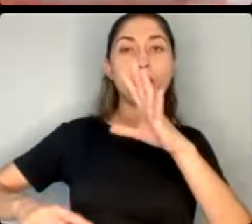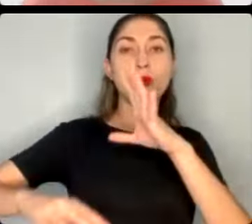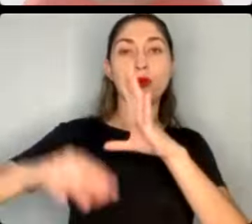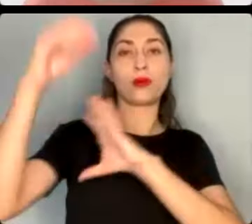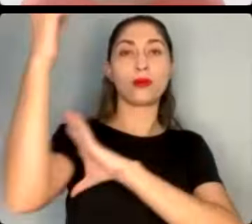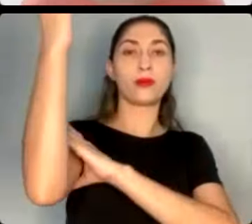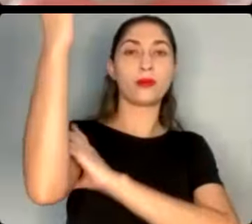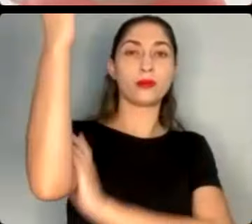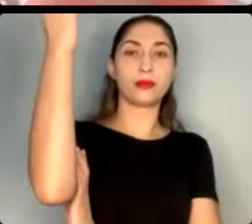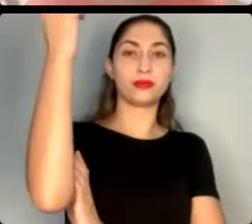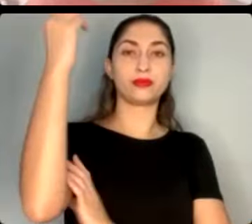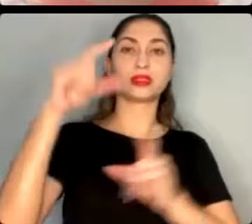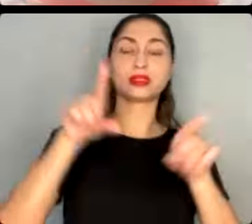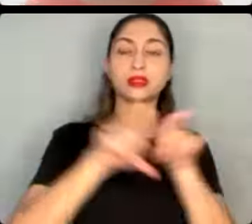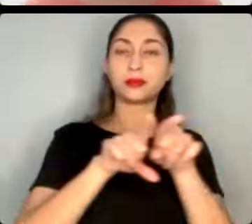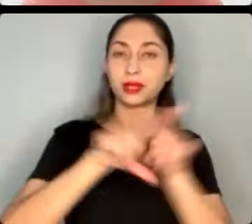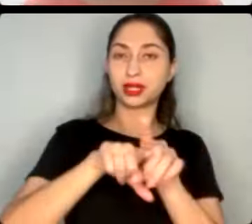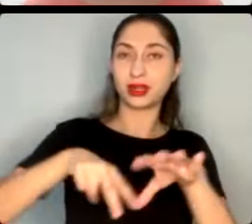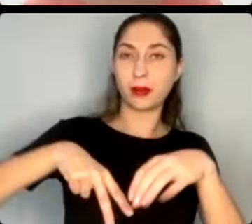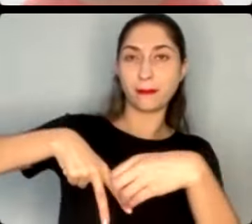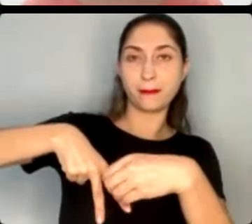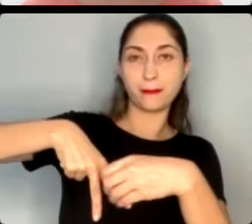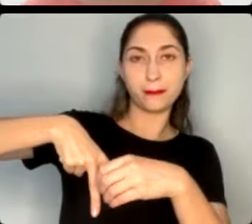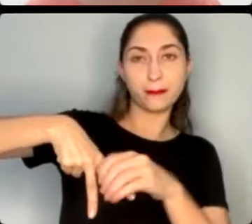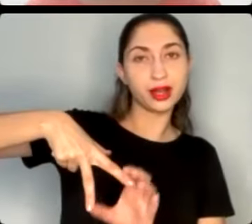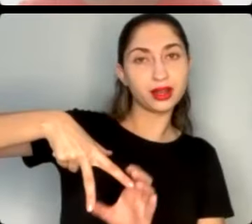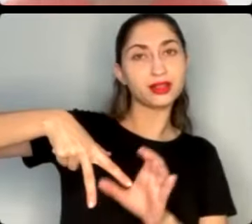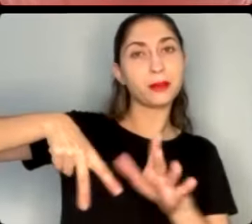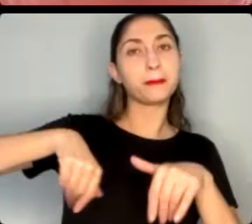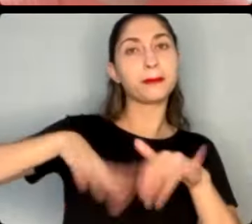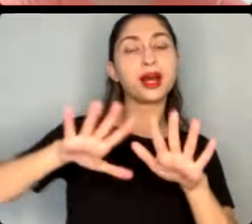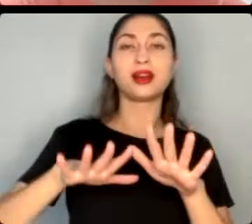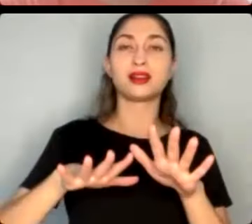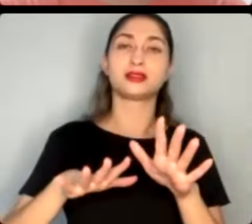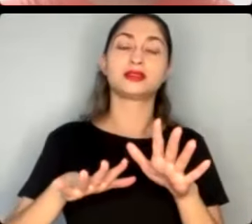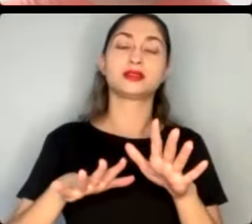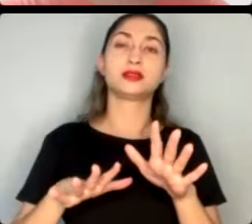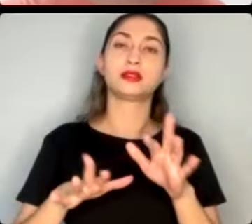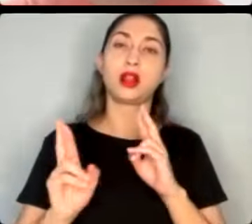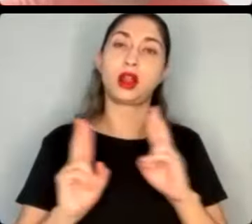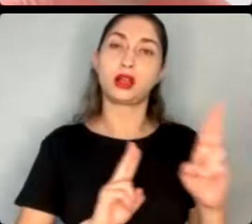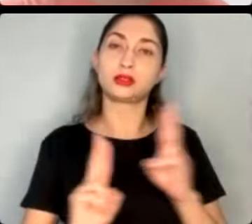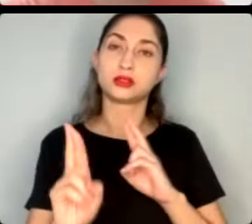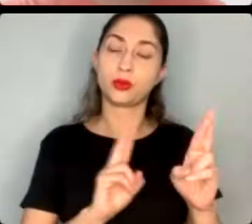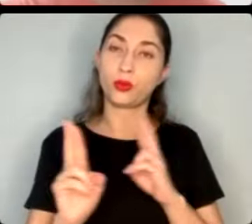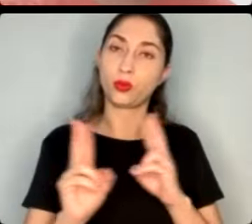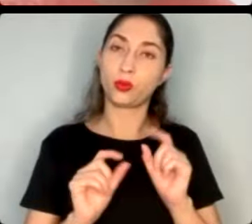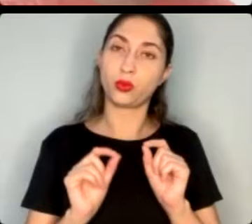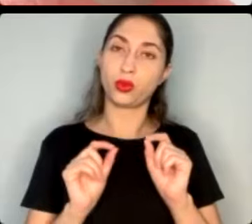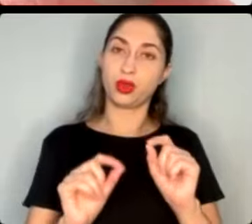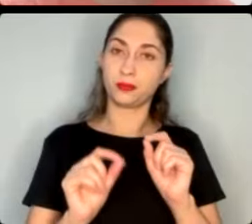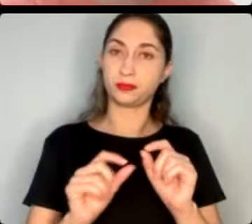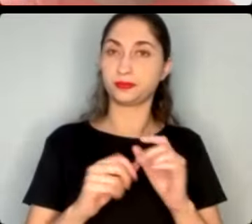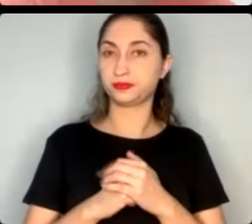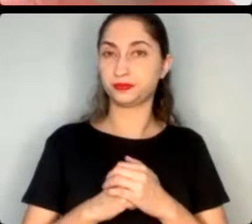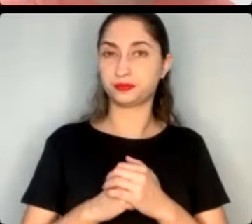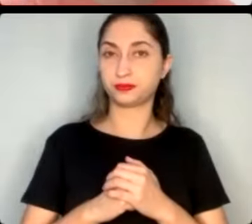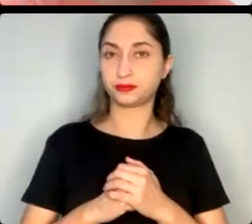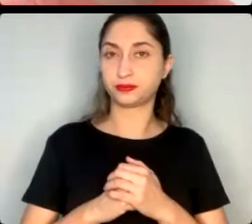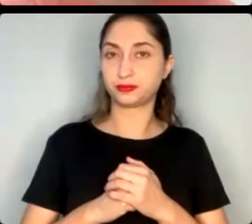a anteperna, essa região dos membros, elas sobrepõem um pouco sobre